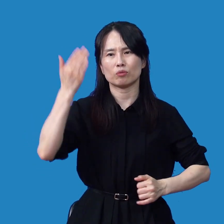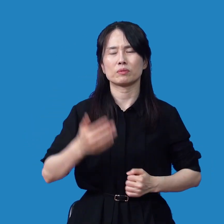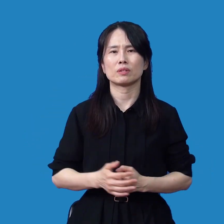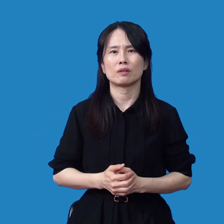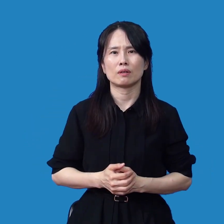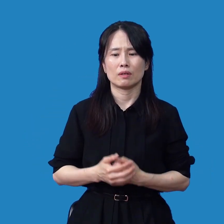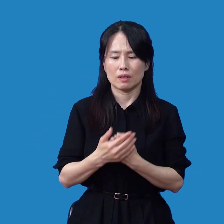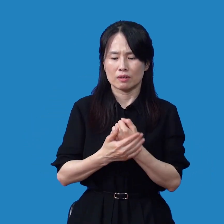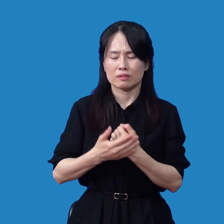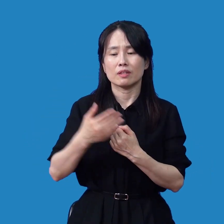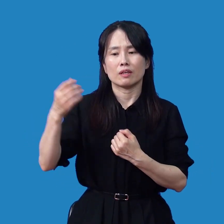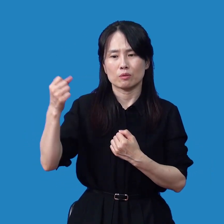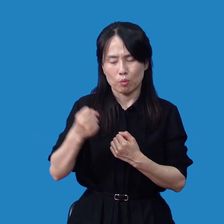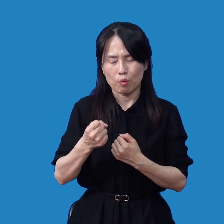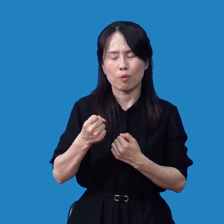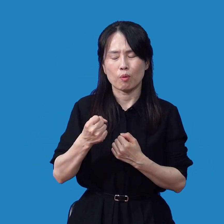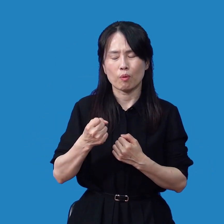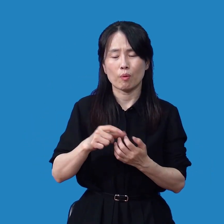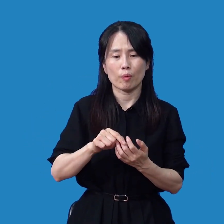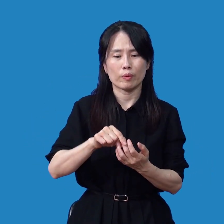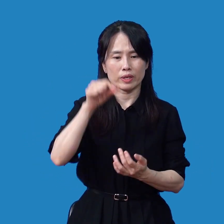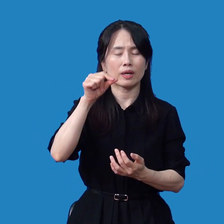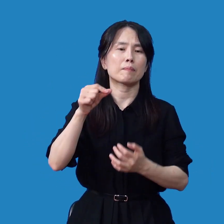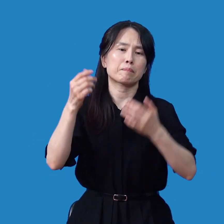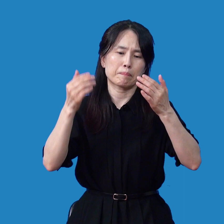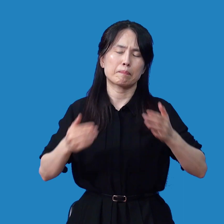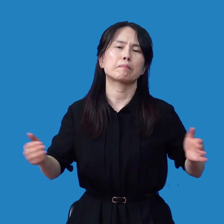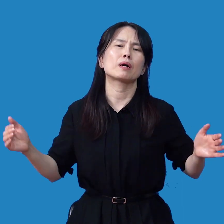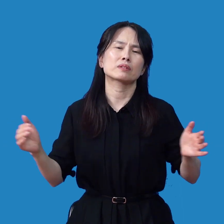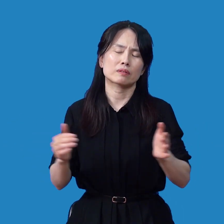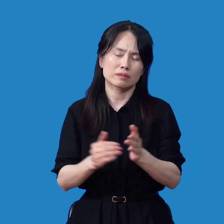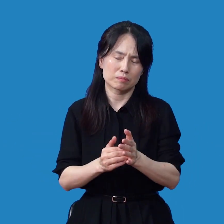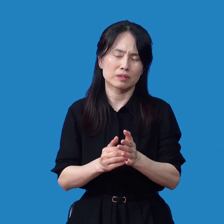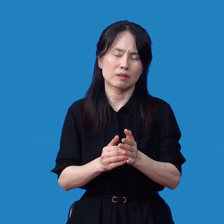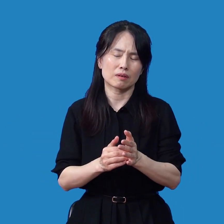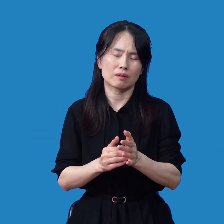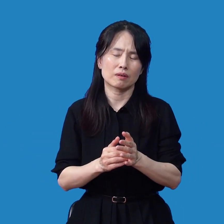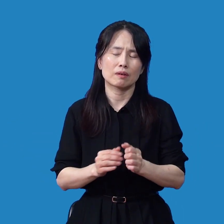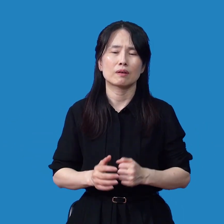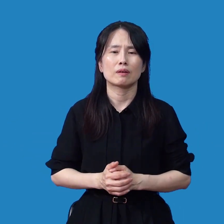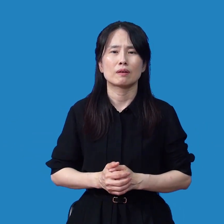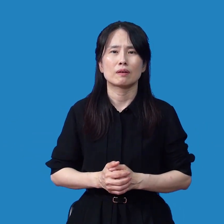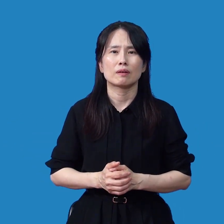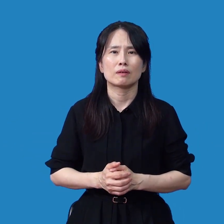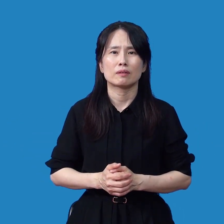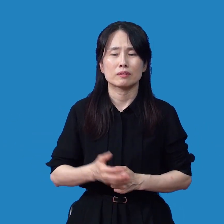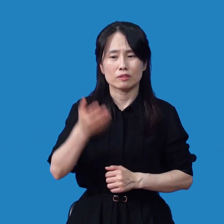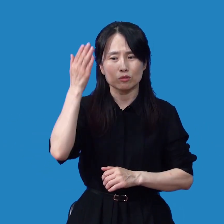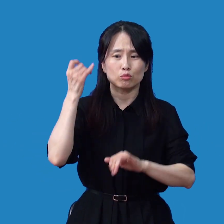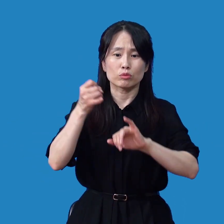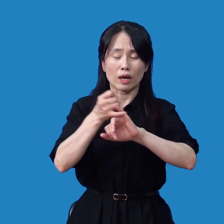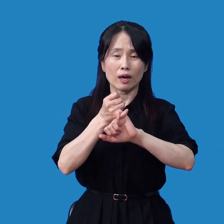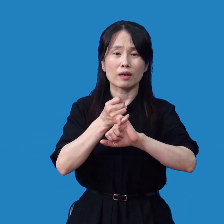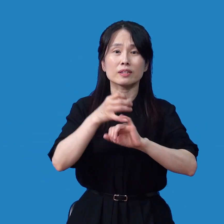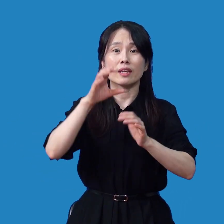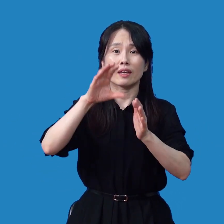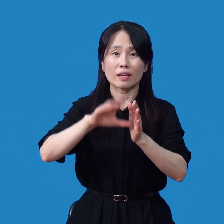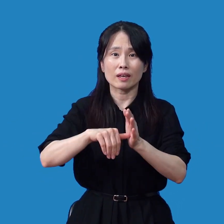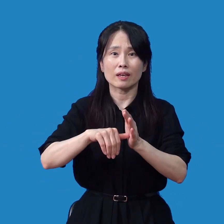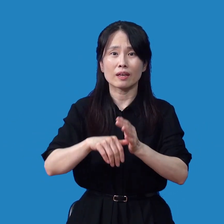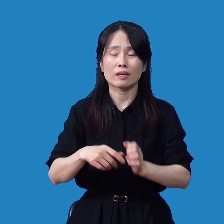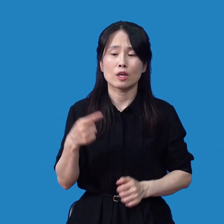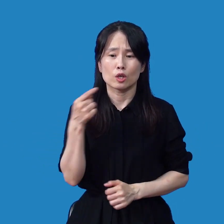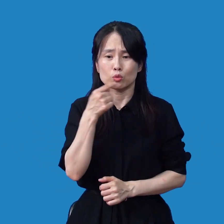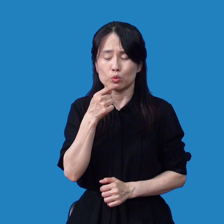은혜로 택함을 받았다 하는 말을 그림처럼 잘 보여주는 사건이 구약에 하나 있습니다.